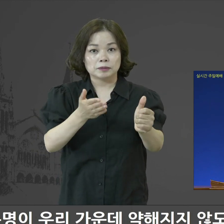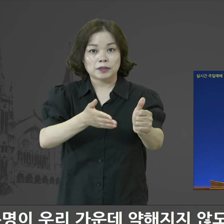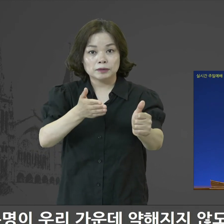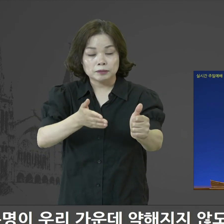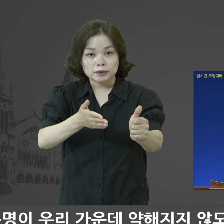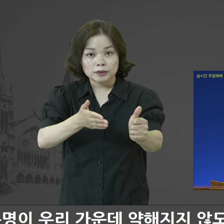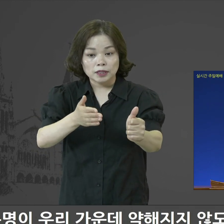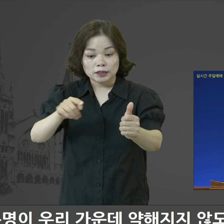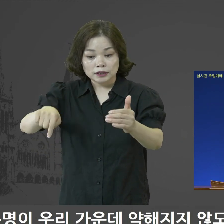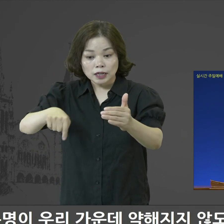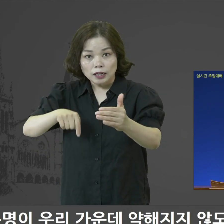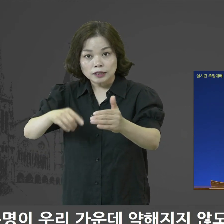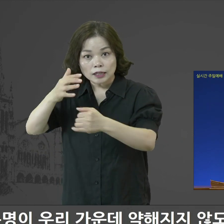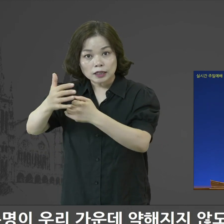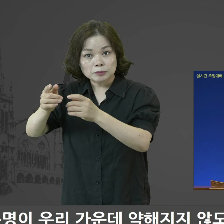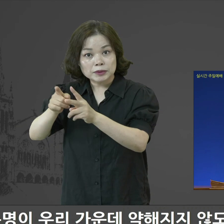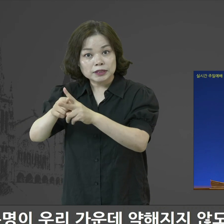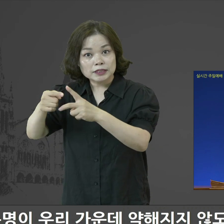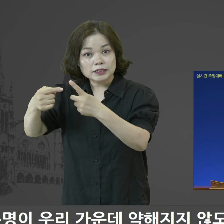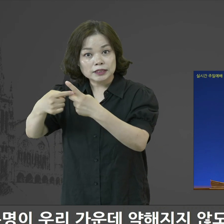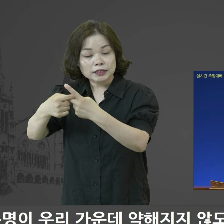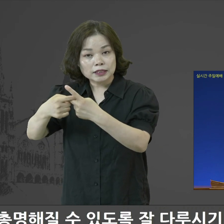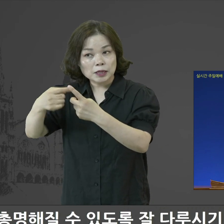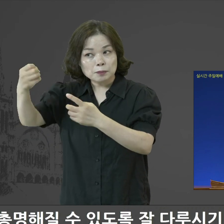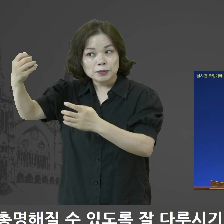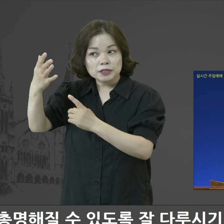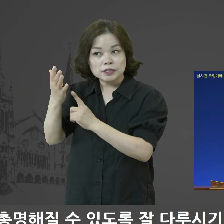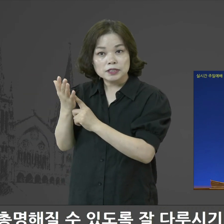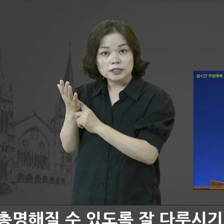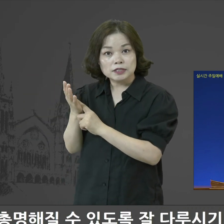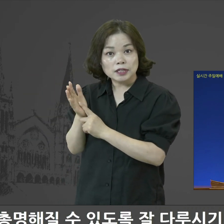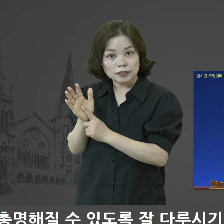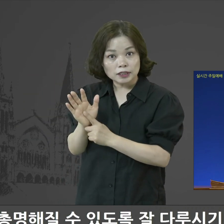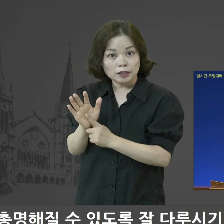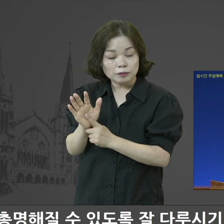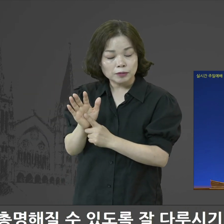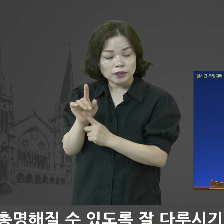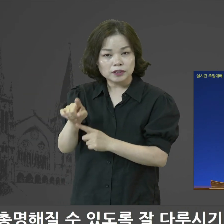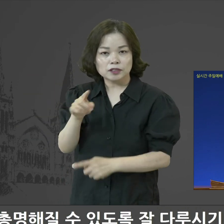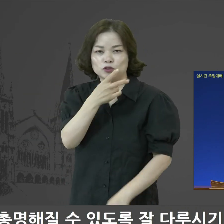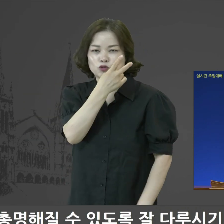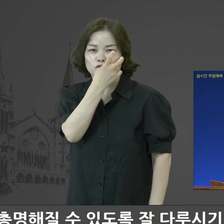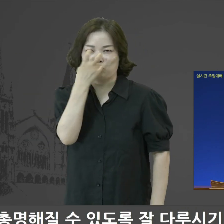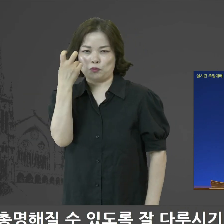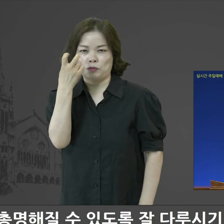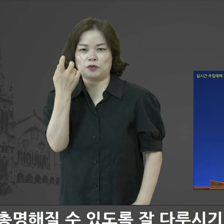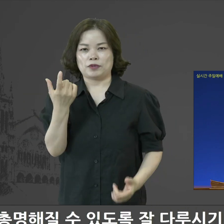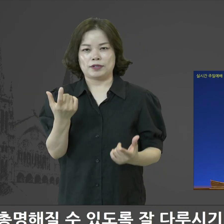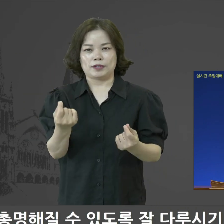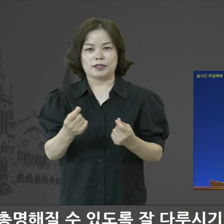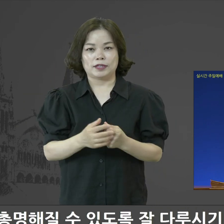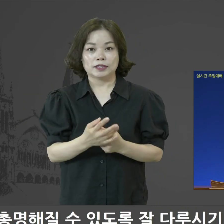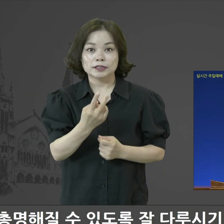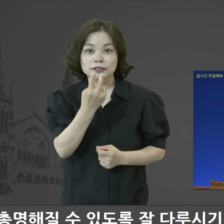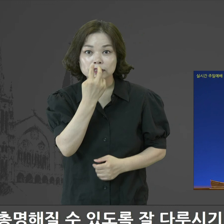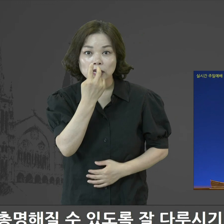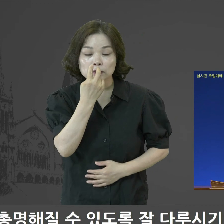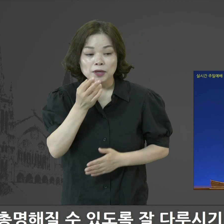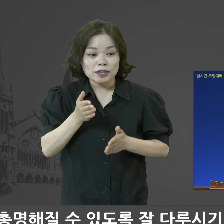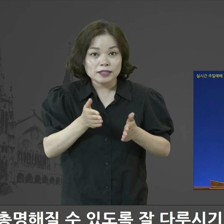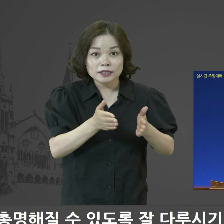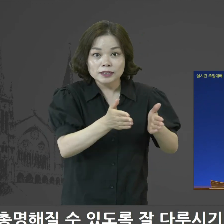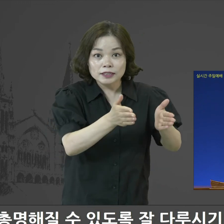안에 하나님을 이해하고 하나님의 빛을 비추어 두면 이것이 총명인 것입니다. 생명의